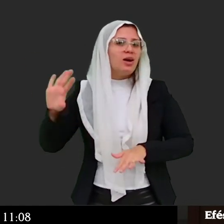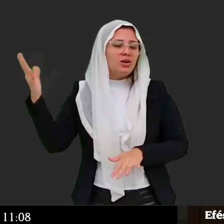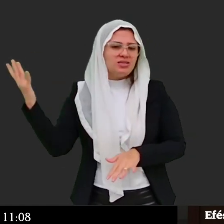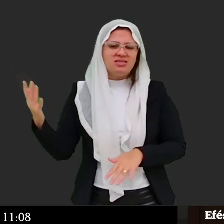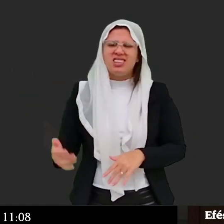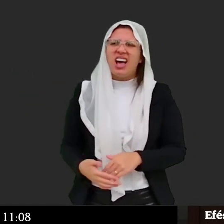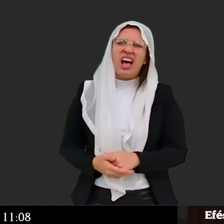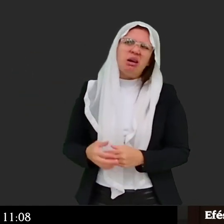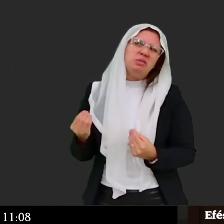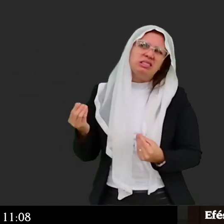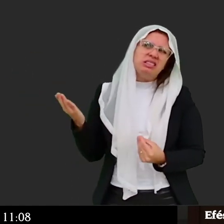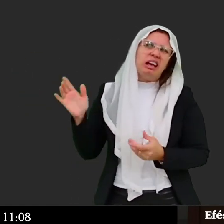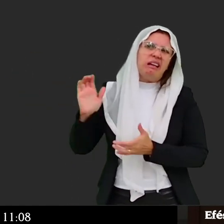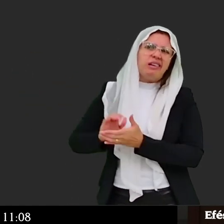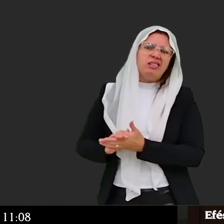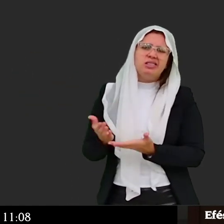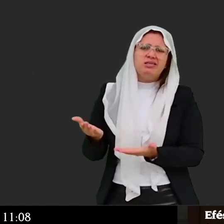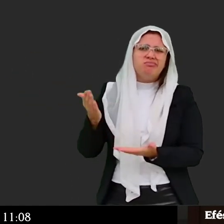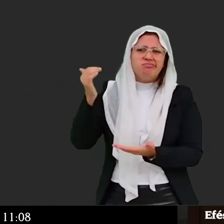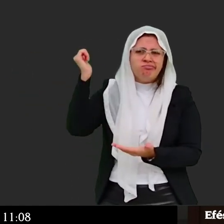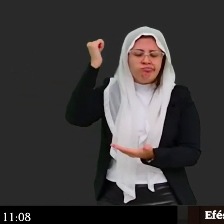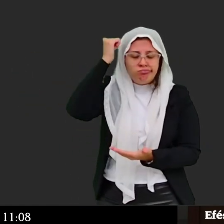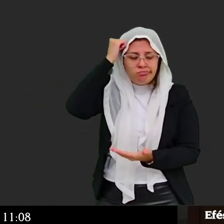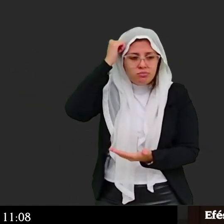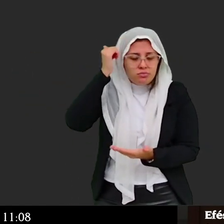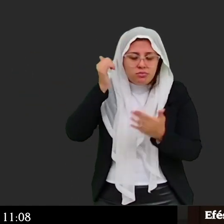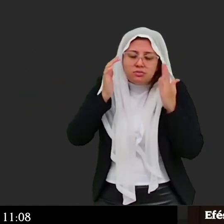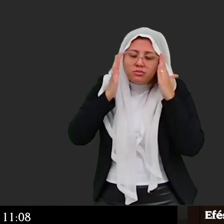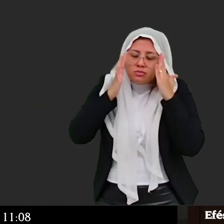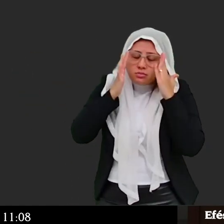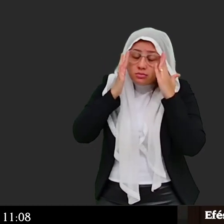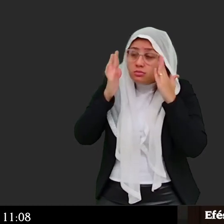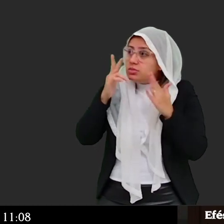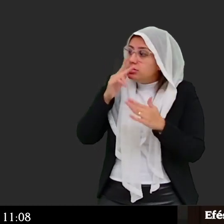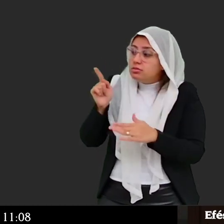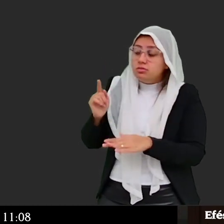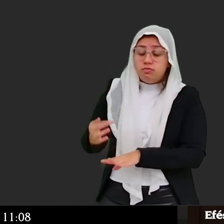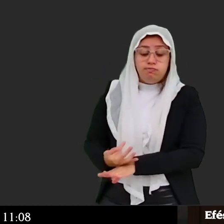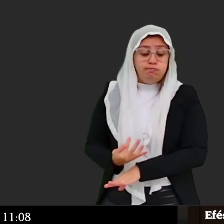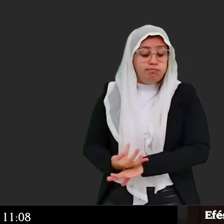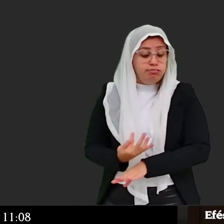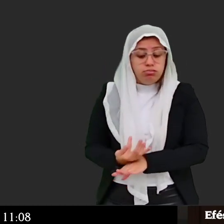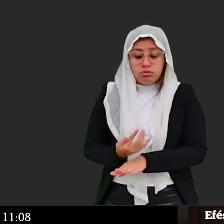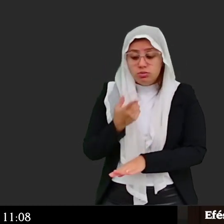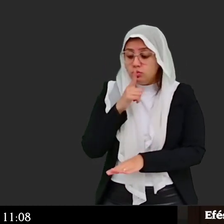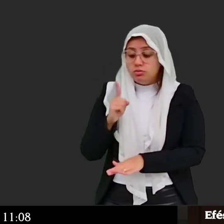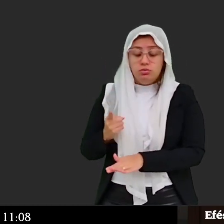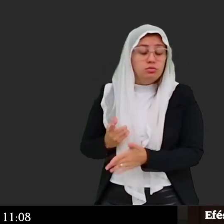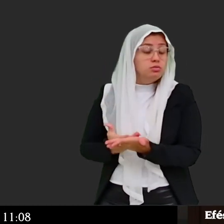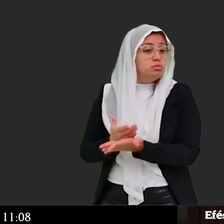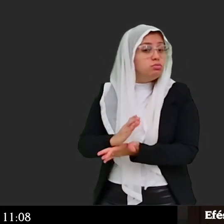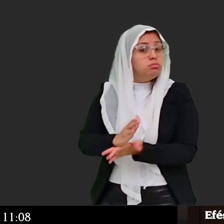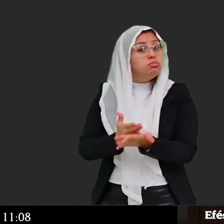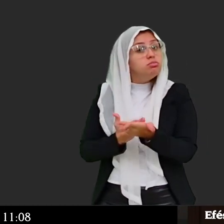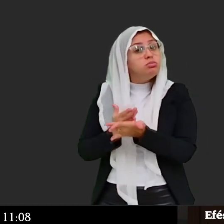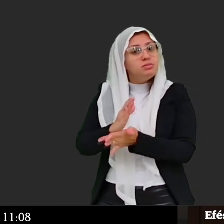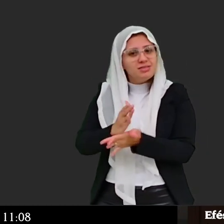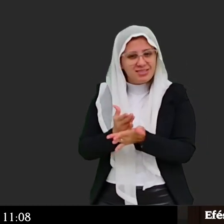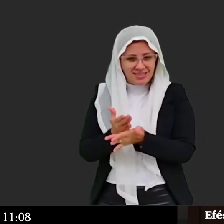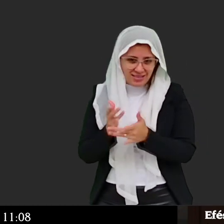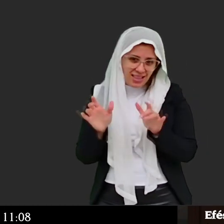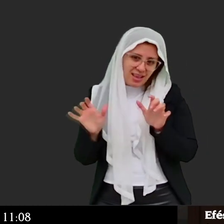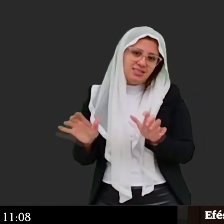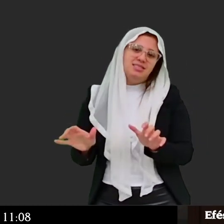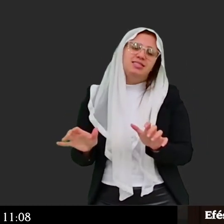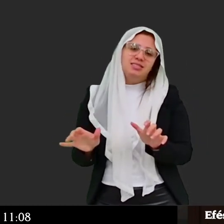devia ter casado, porque eu não suporto essa mulher, eu não suporto este homem. Como acontece toda hora por